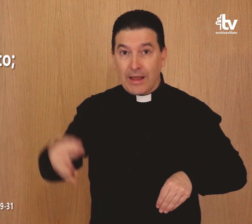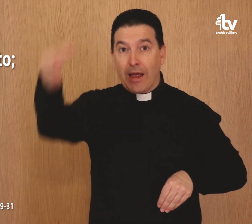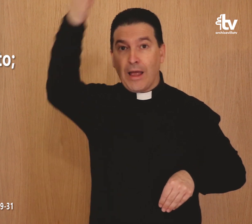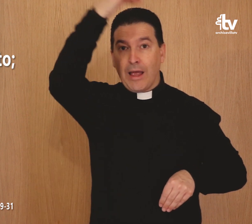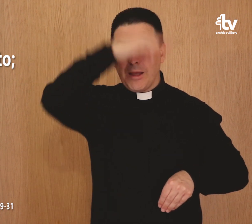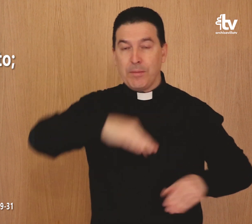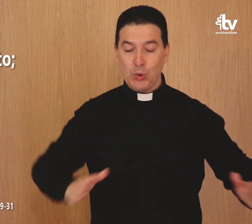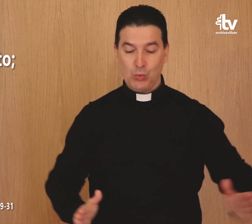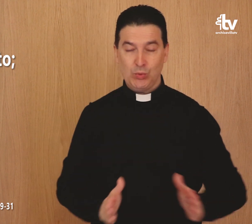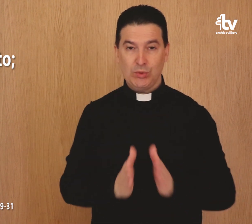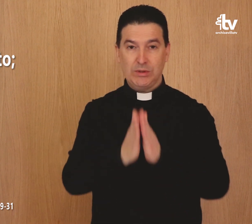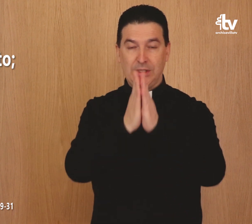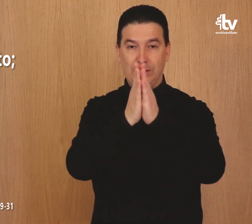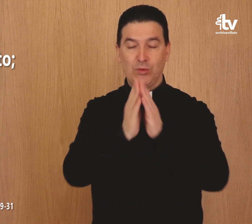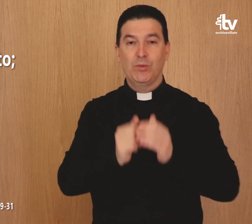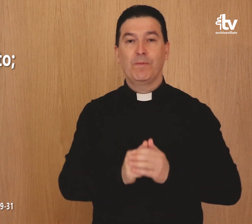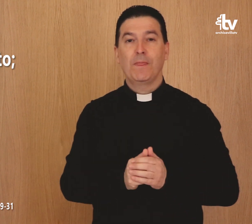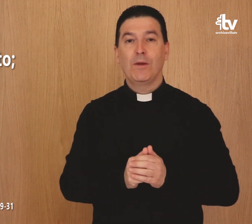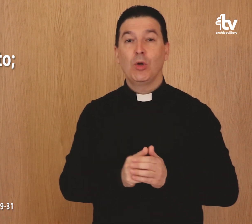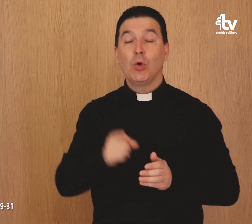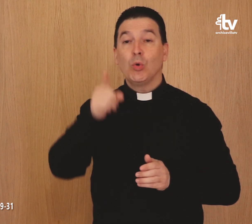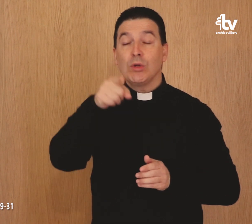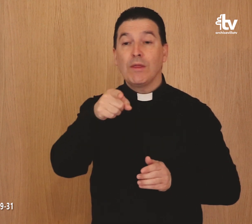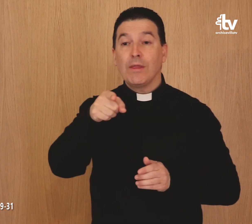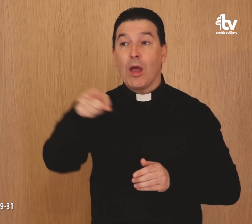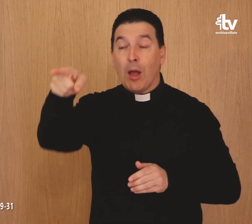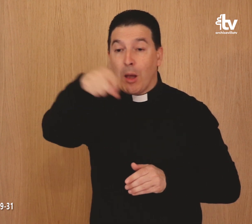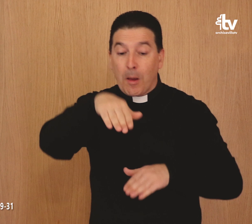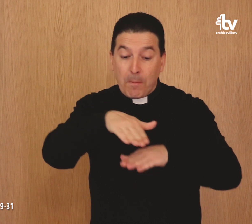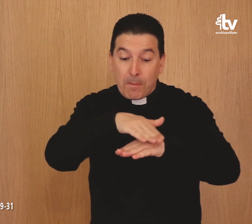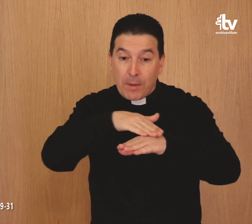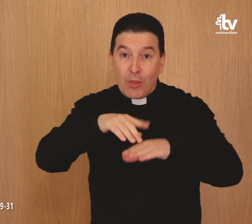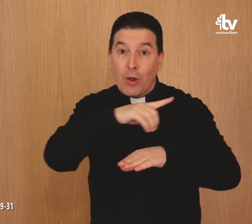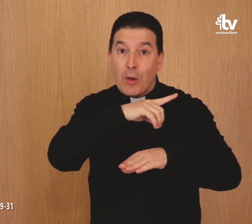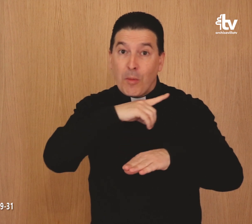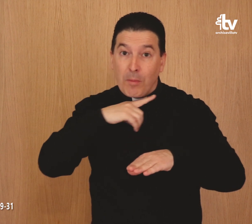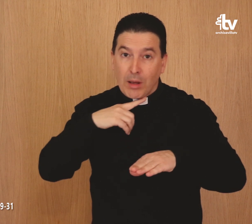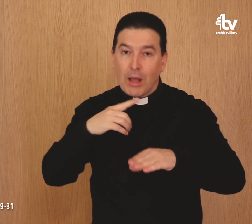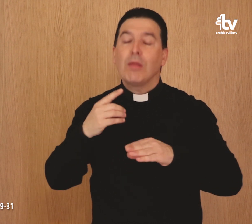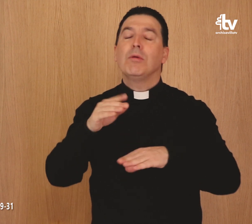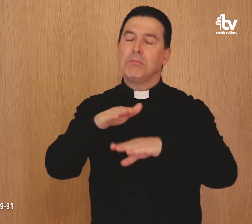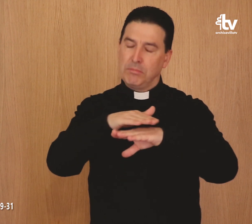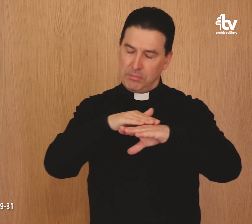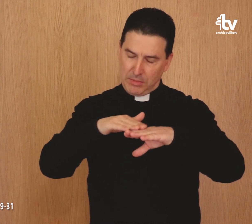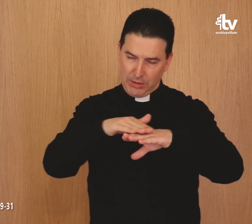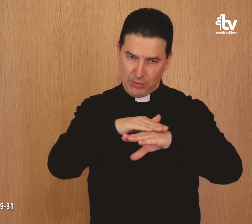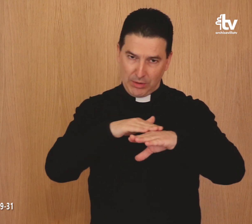«Recibid el Espíritu Santo. A quienes les perdonéis los pecados, les quedan